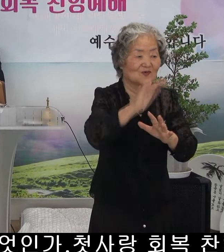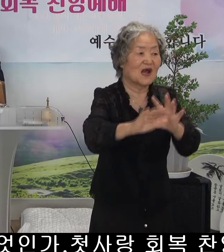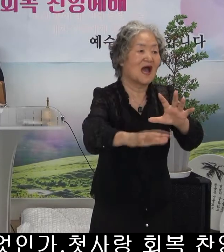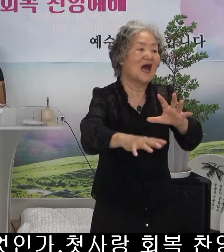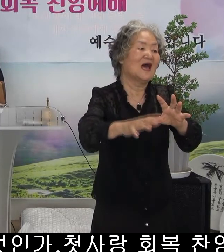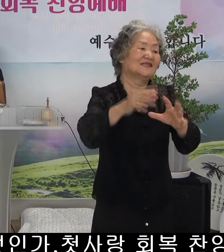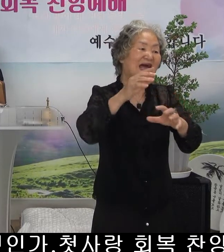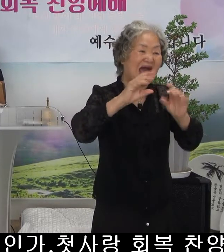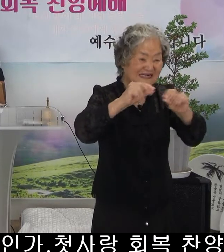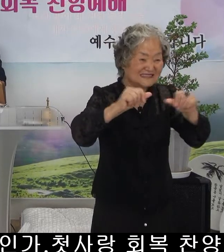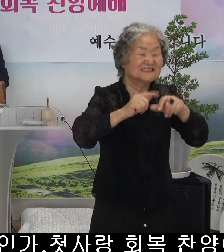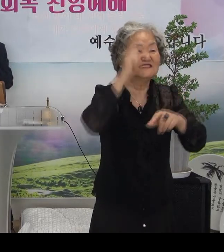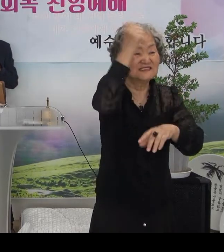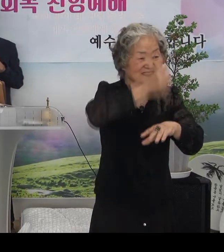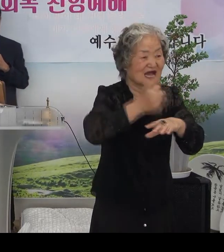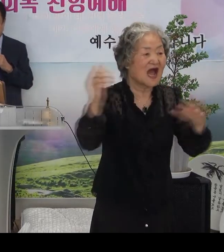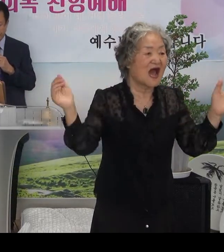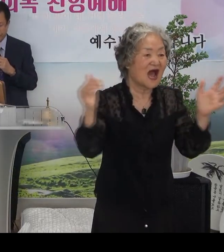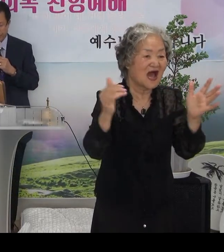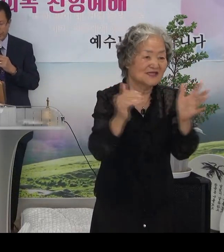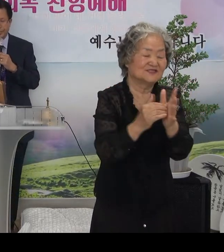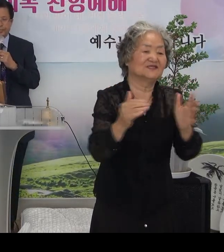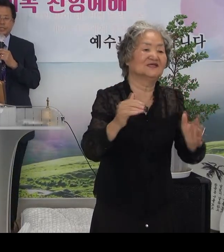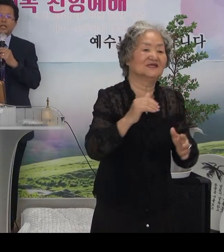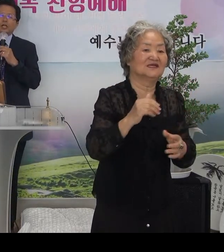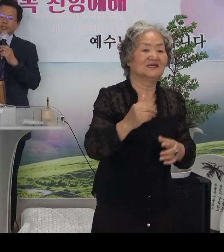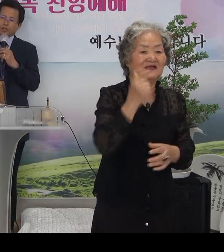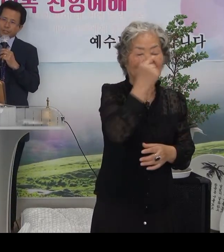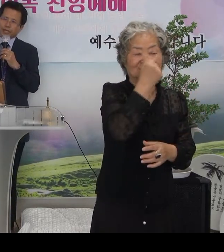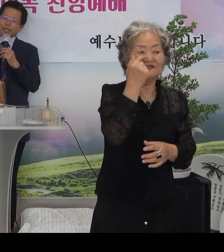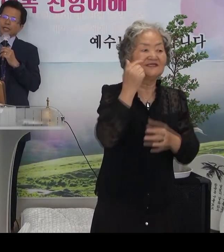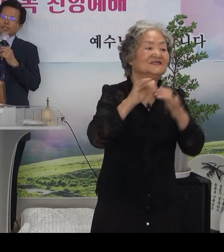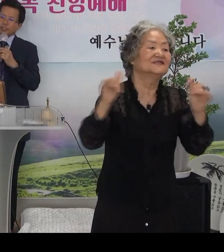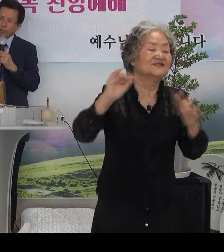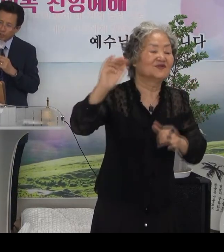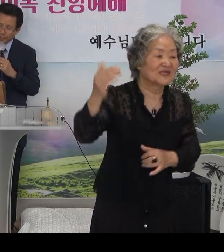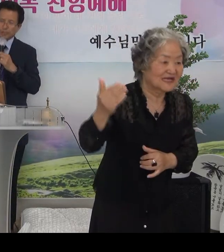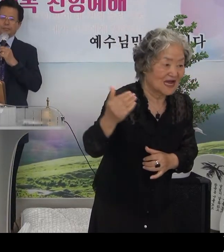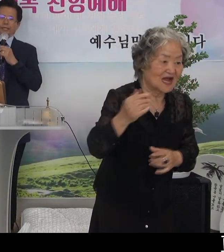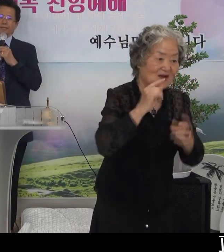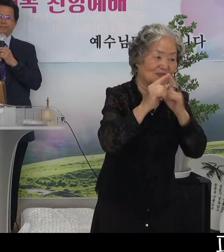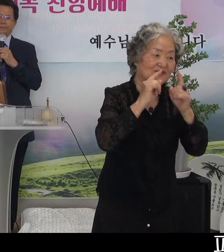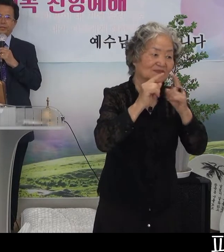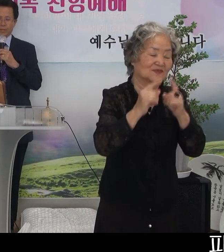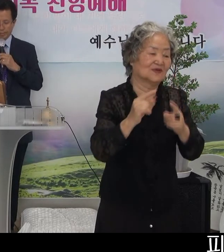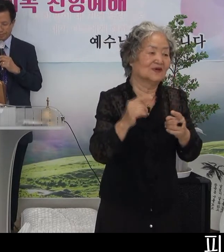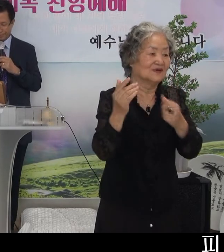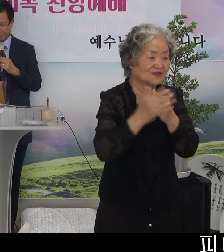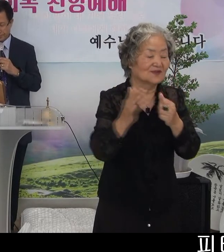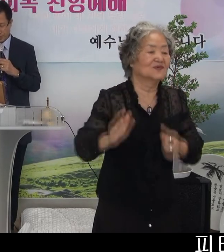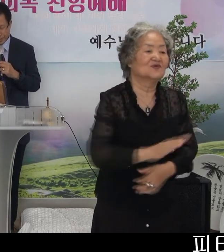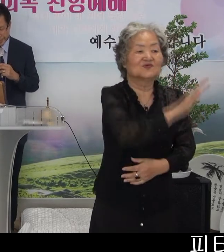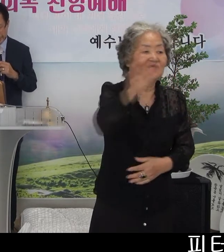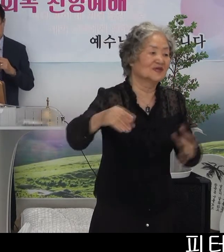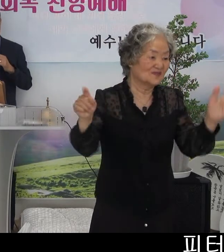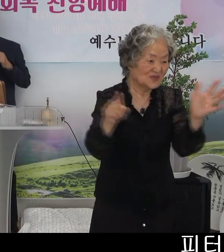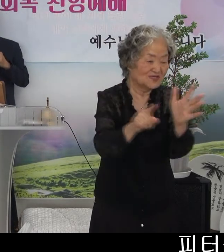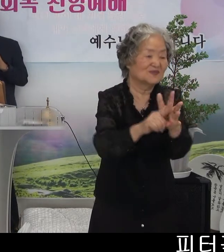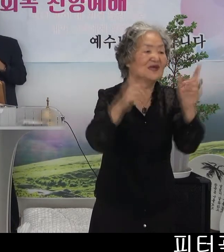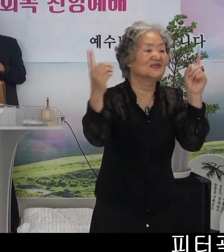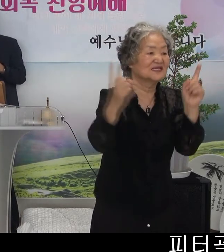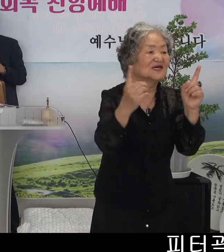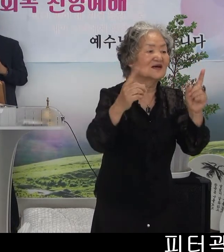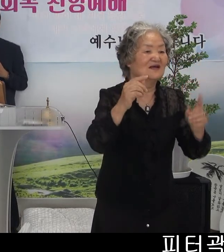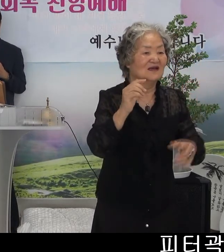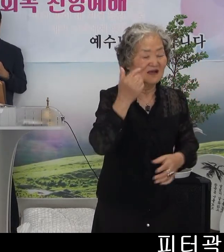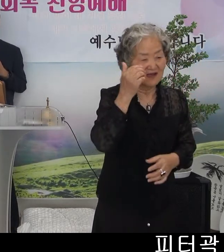되리라 말씀하세요. 그러므로 우리의 믿음의 대상은 성자 예수님이십니다. 아멘. 그런데 우리